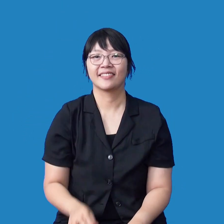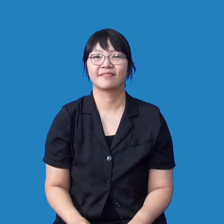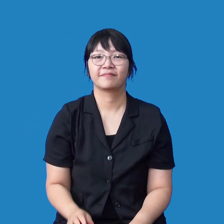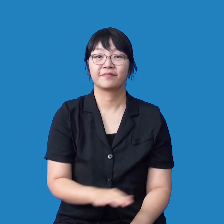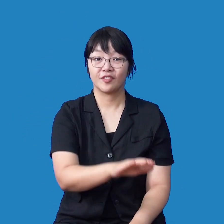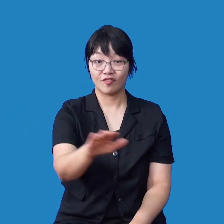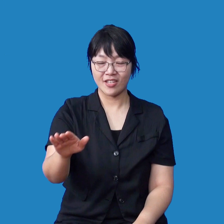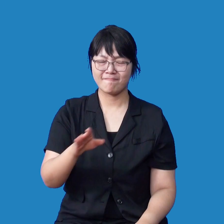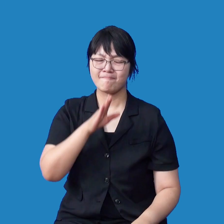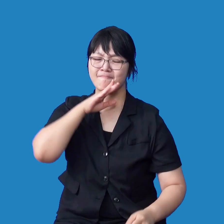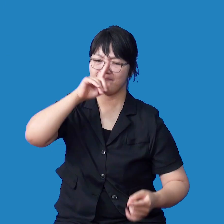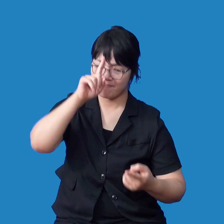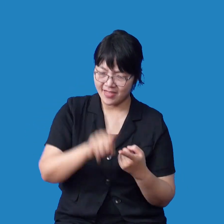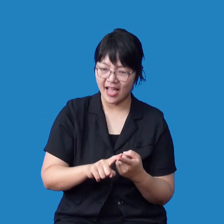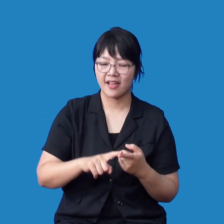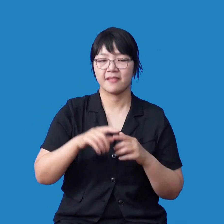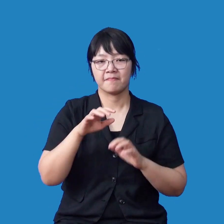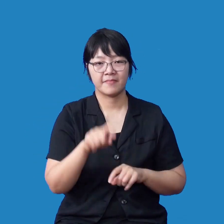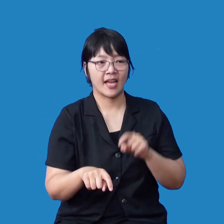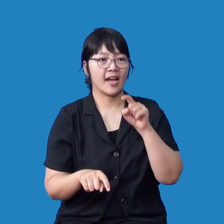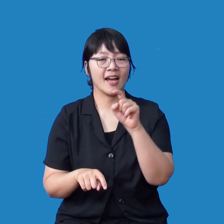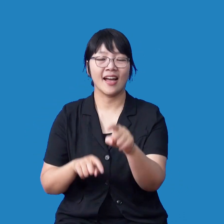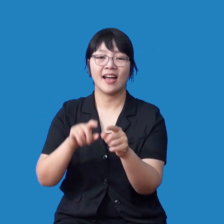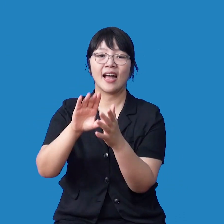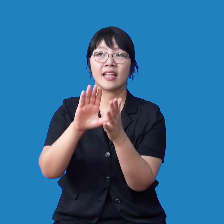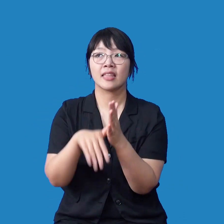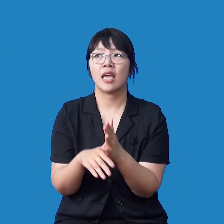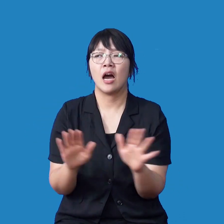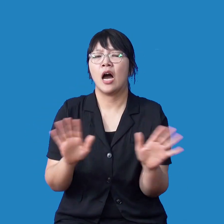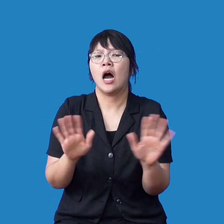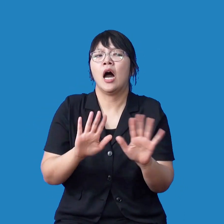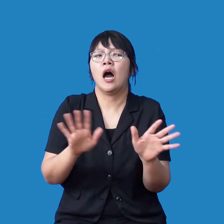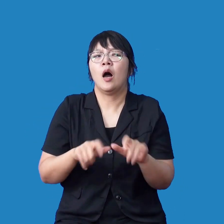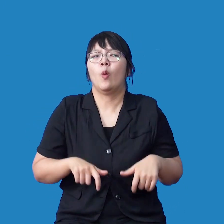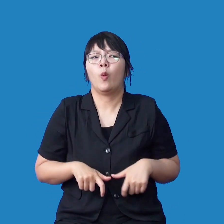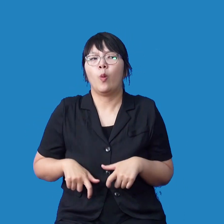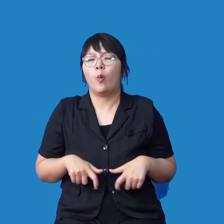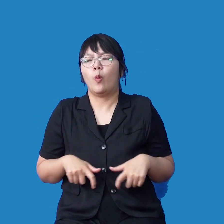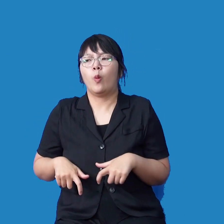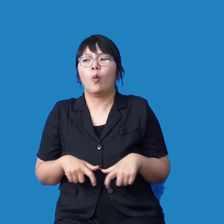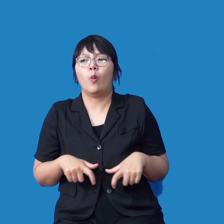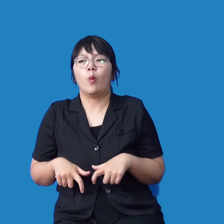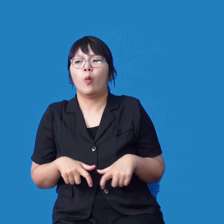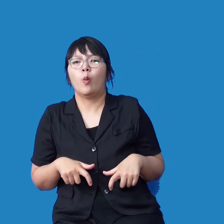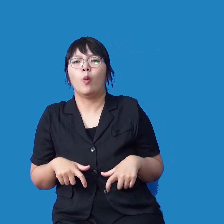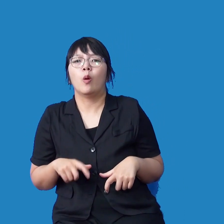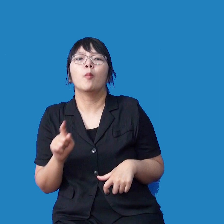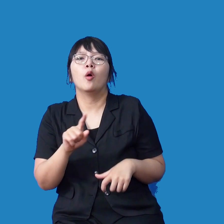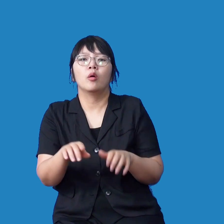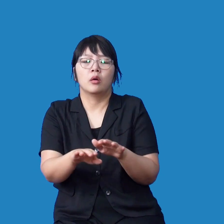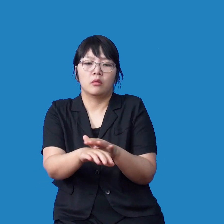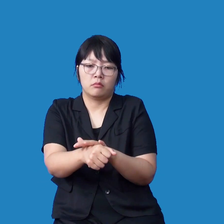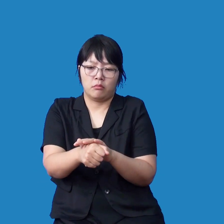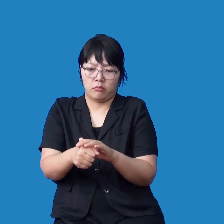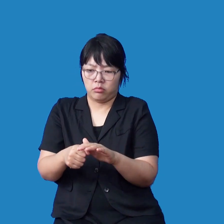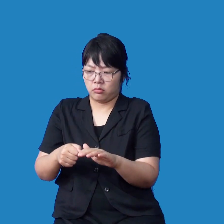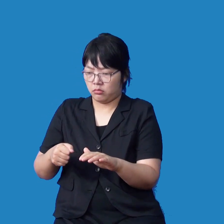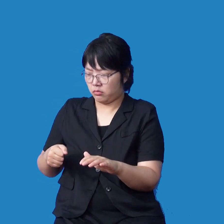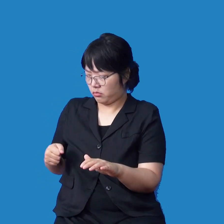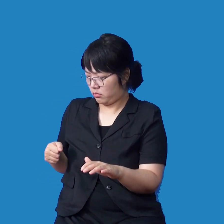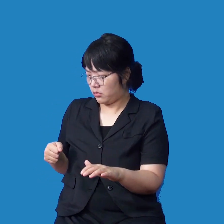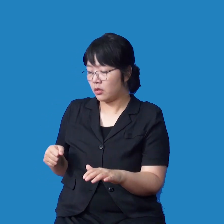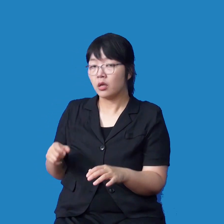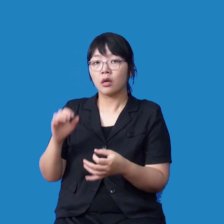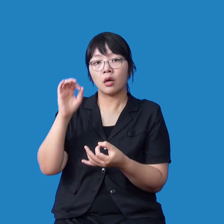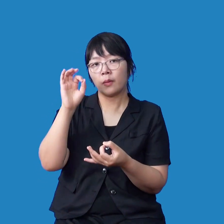우리가 마땅히 행진해야 할 때 행진하지 못한다면 결과는 뭘까요? 그건 퇴진이에요. 멈추는